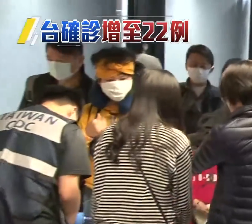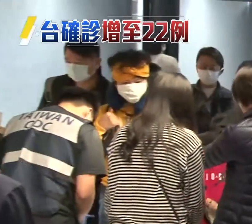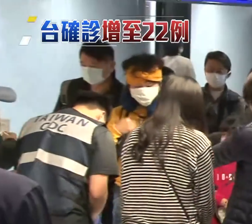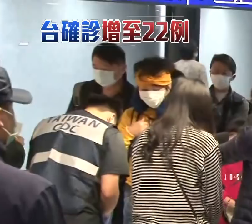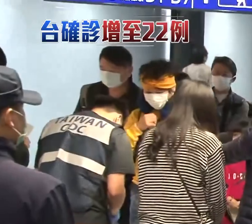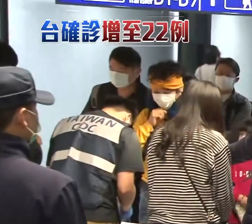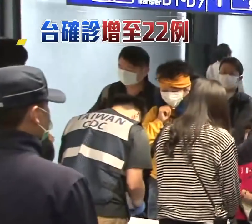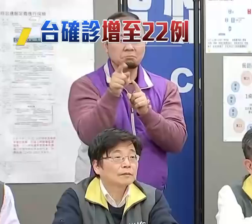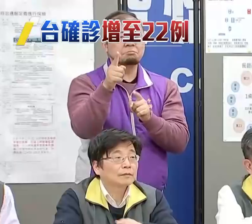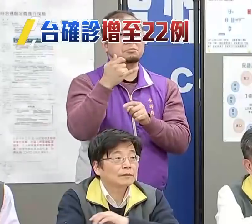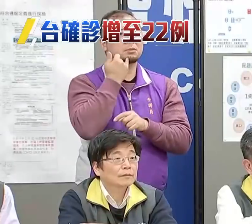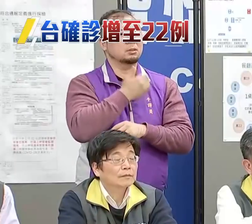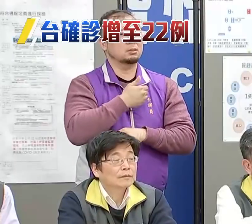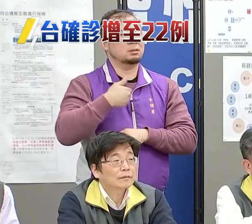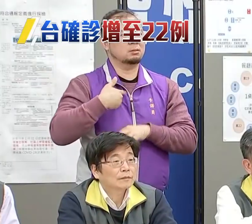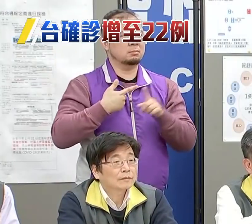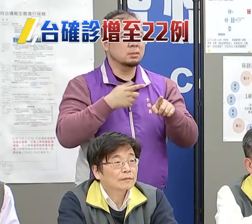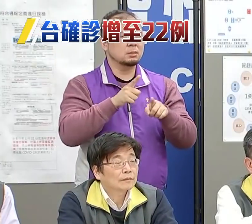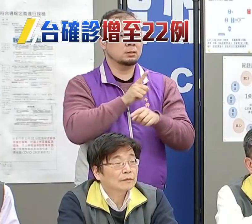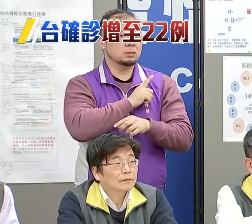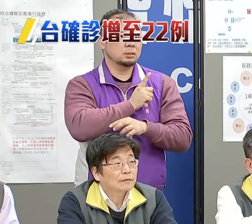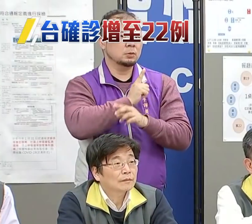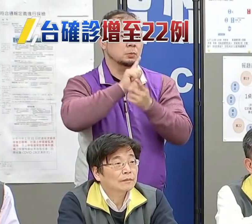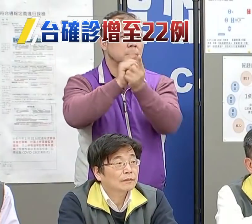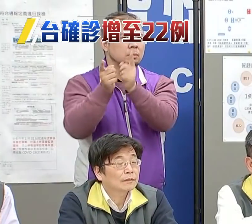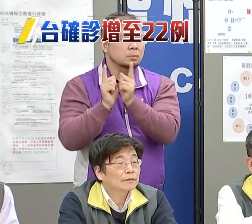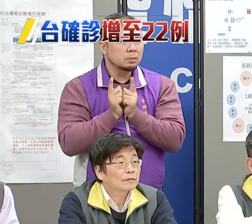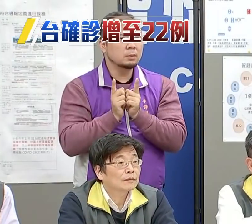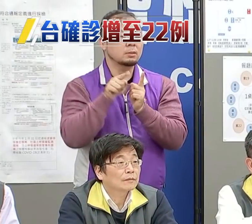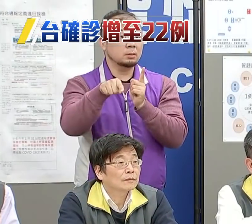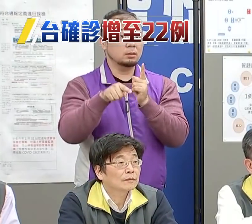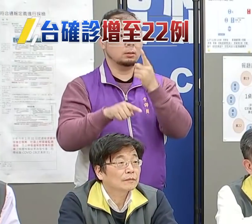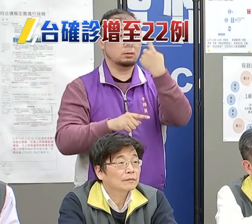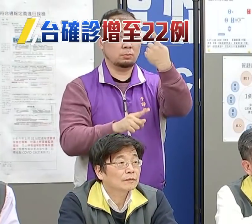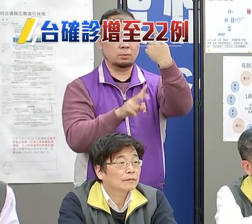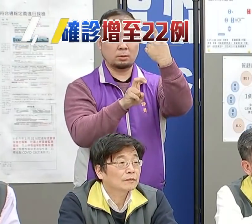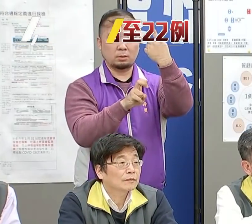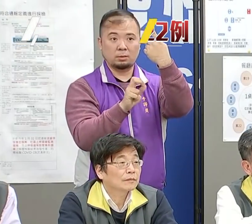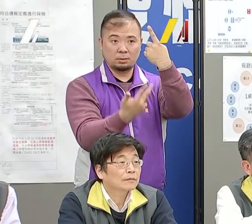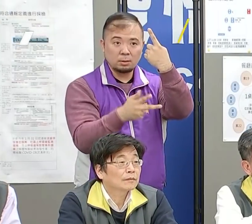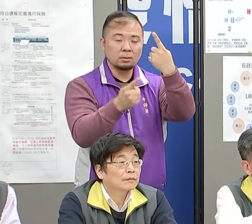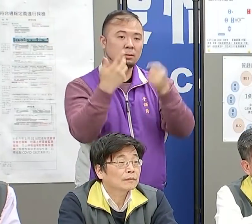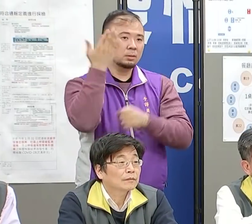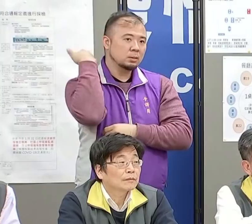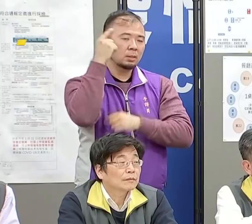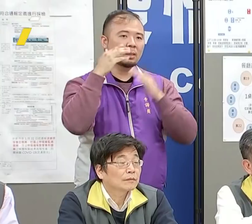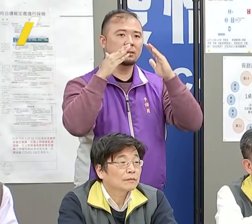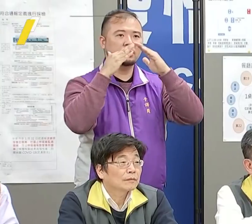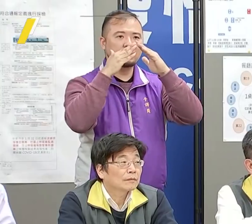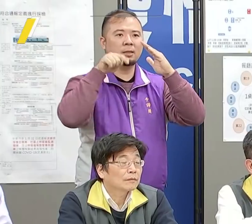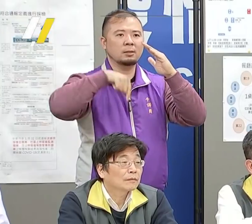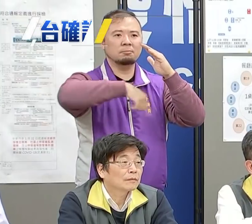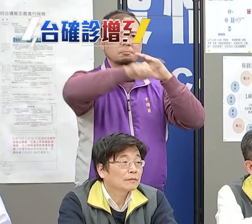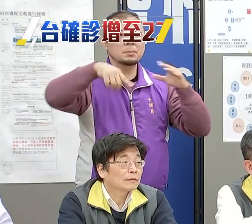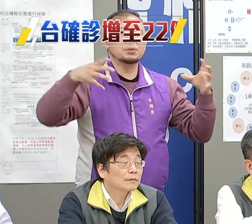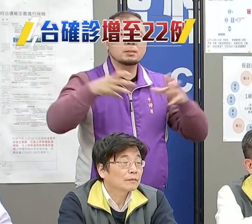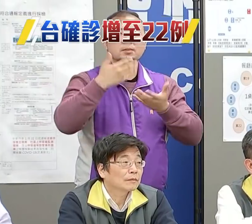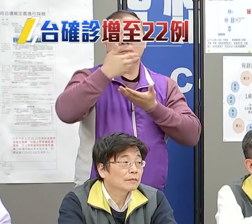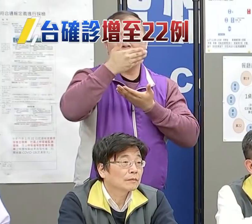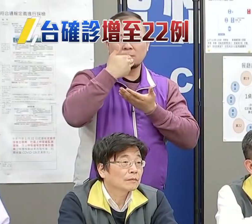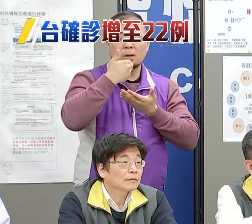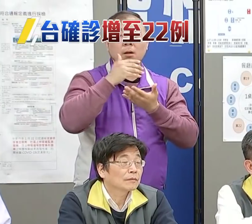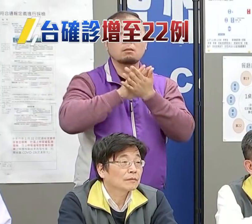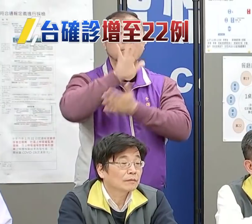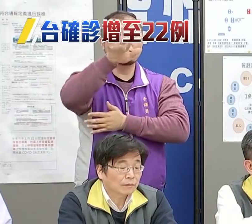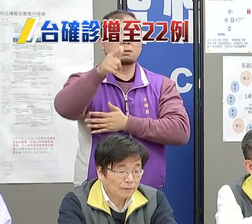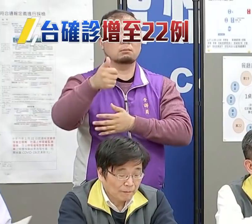问长有关系。 最主要的来源大概是那一次一月二十七号的一个聚餐，所以他一月二十八就发